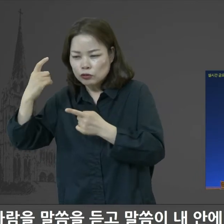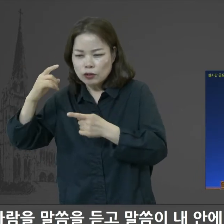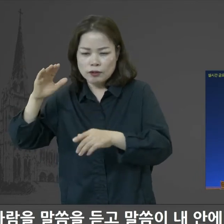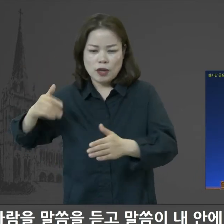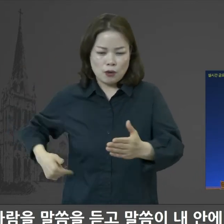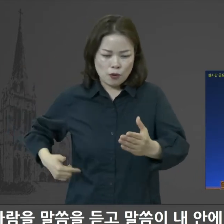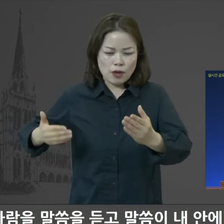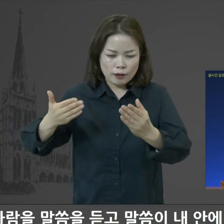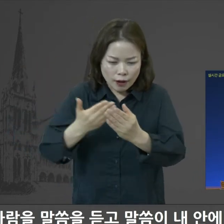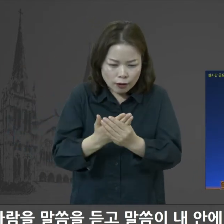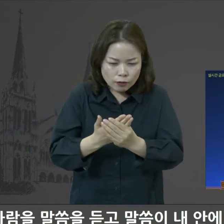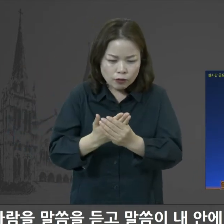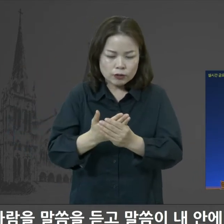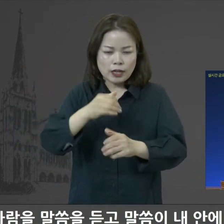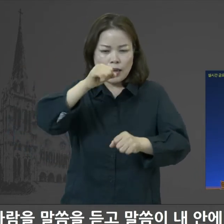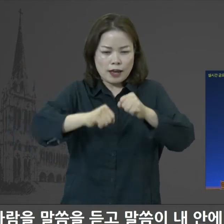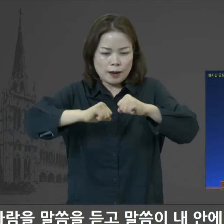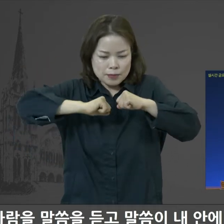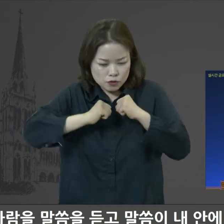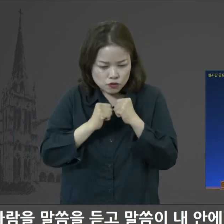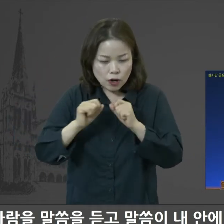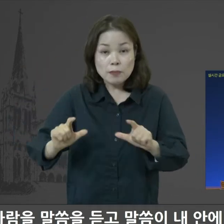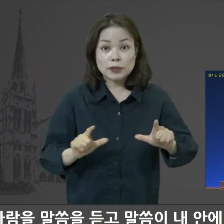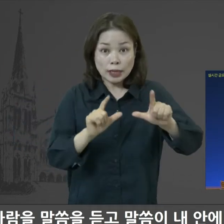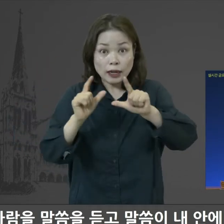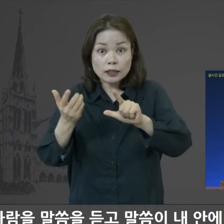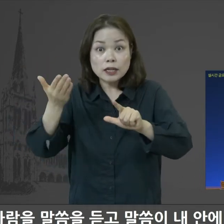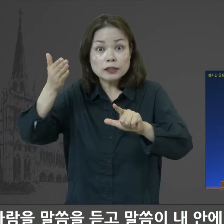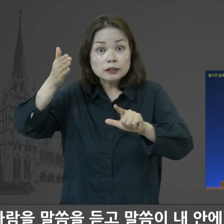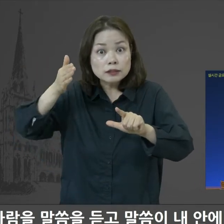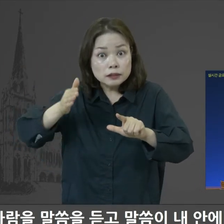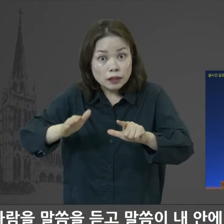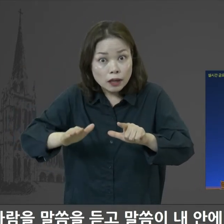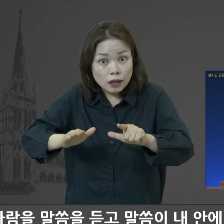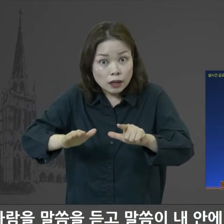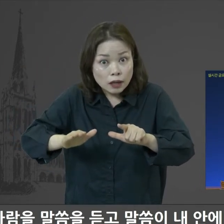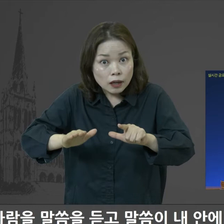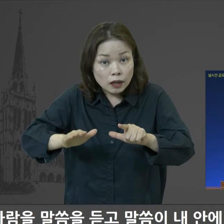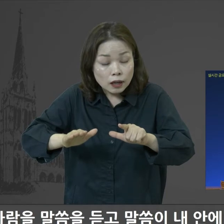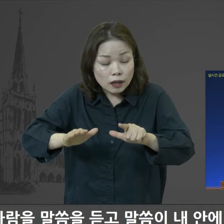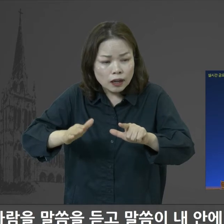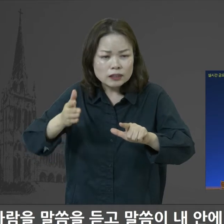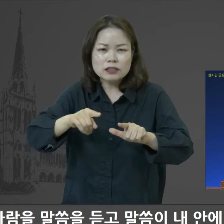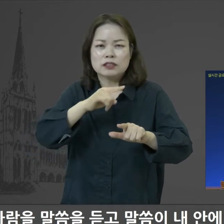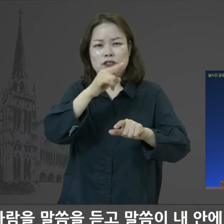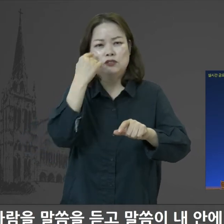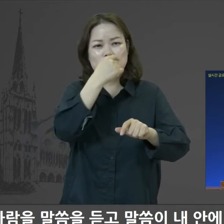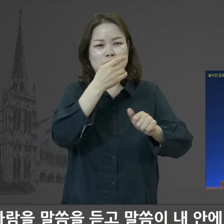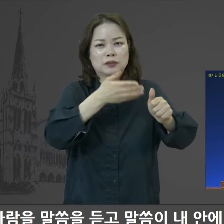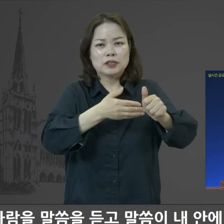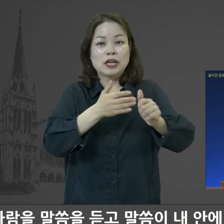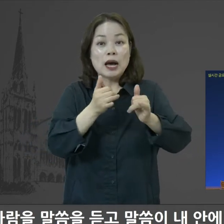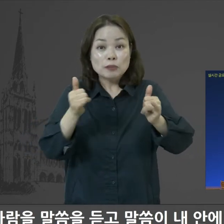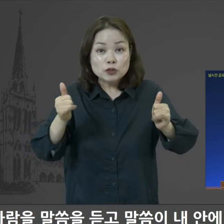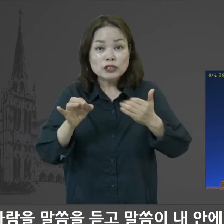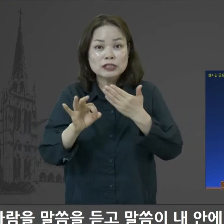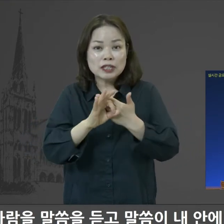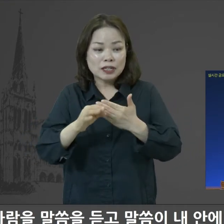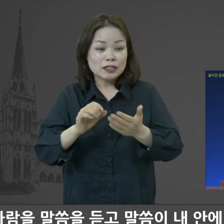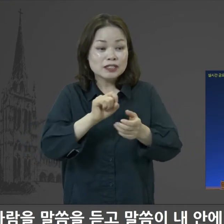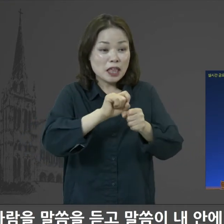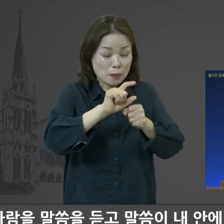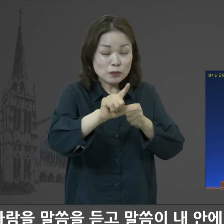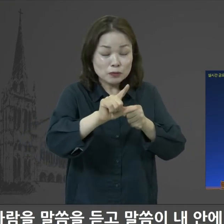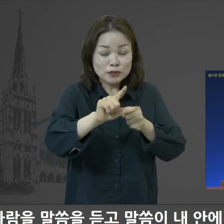내가 행함이 있는 믿음을 가져야지라는 생각을 하신 줄로 압니다. 하신 분들이 우리 다수일